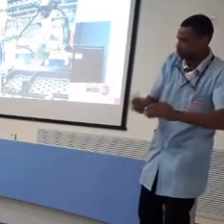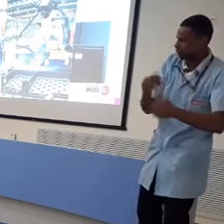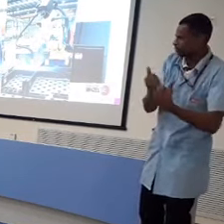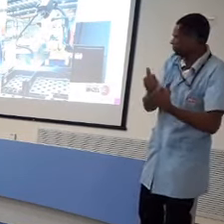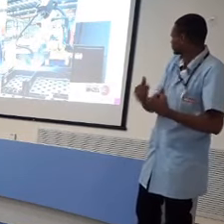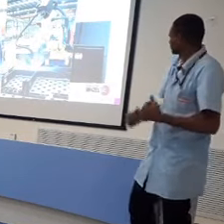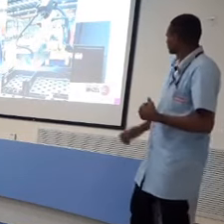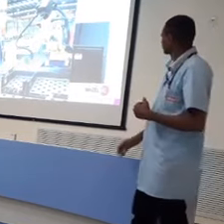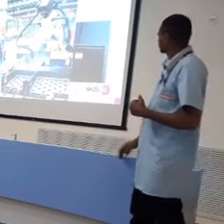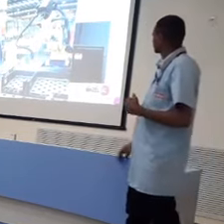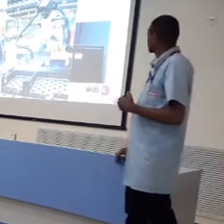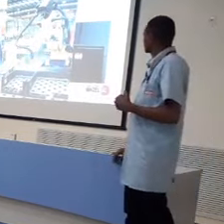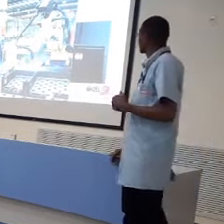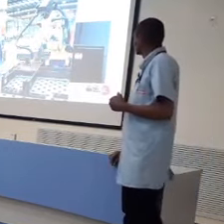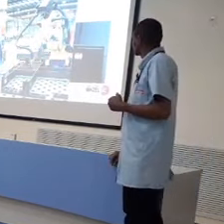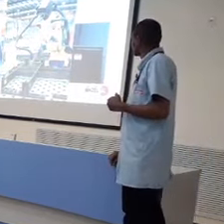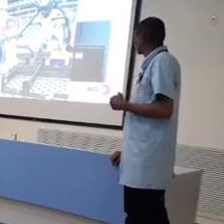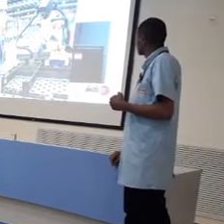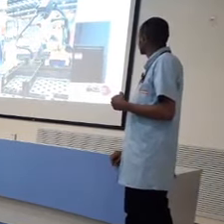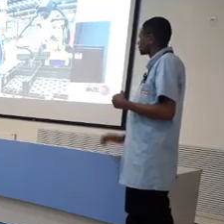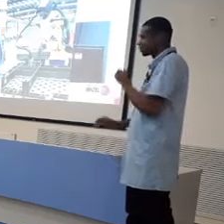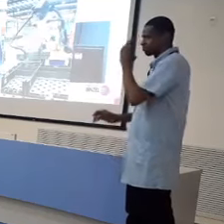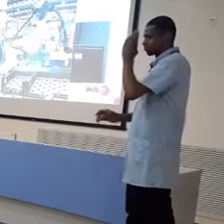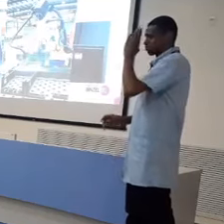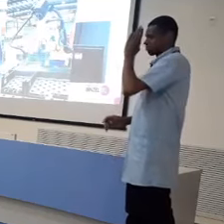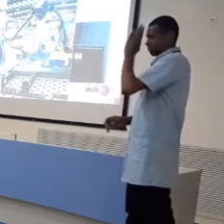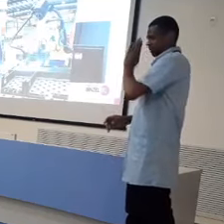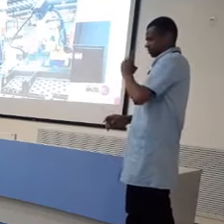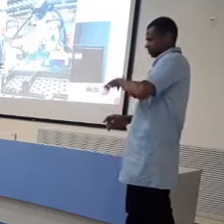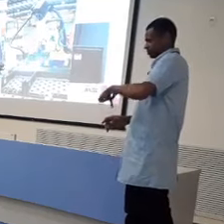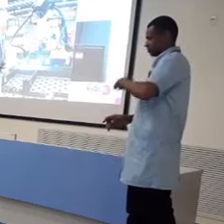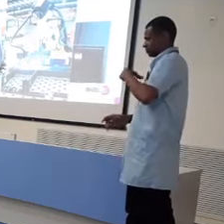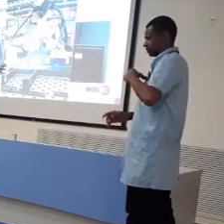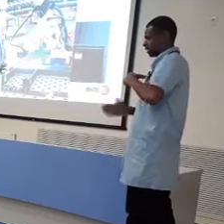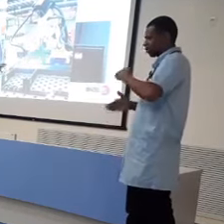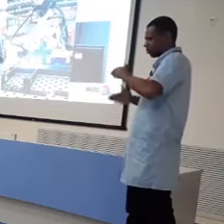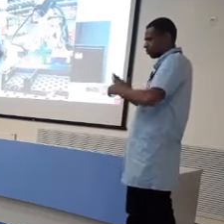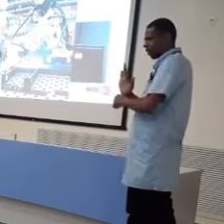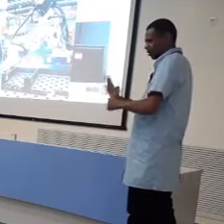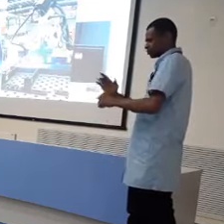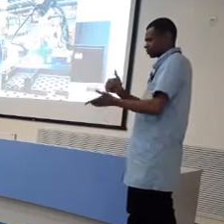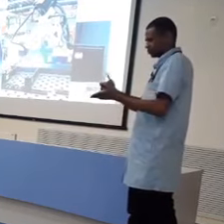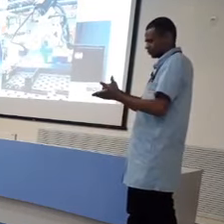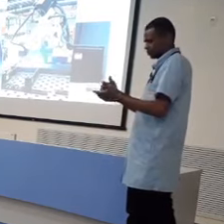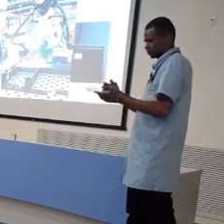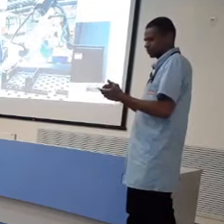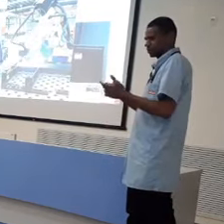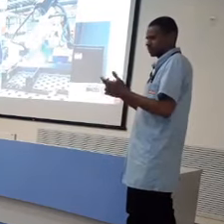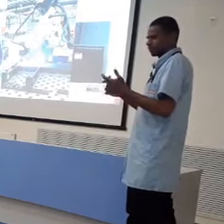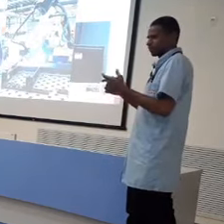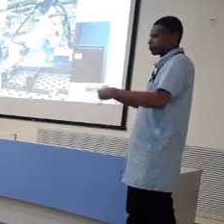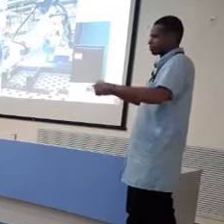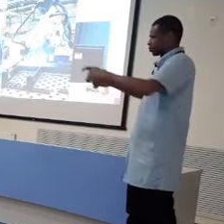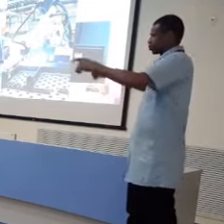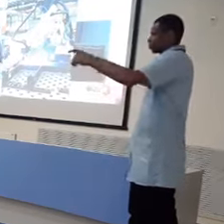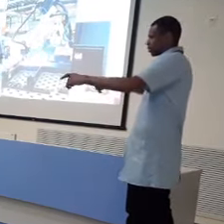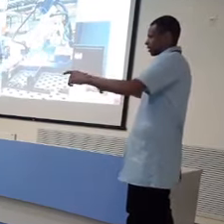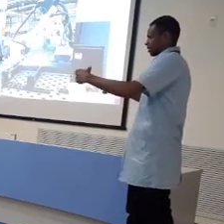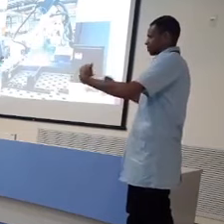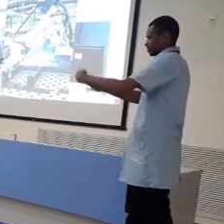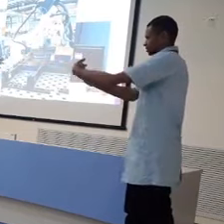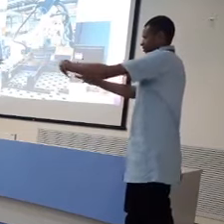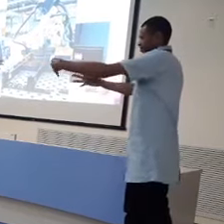de robô colaborador. No Brasil, pessoal, para fazer esse tipo de trabalho, precisa de uma célula de contenção, para o